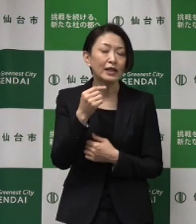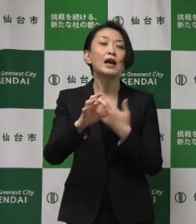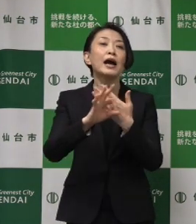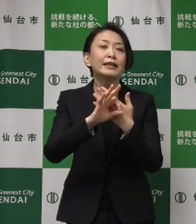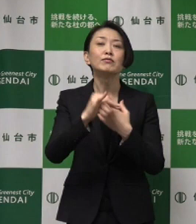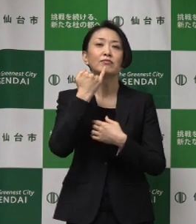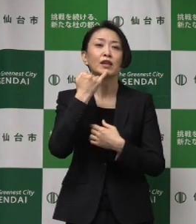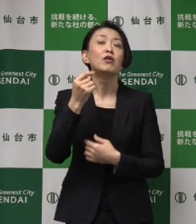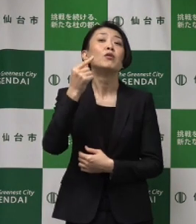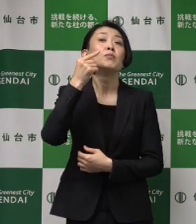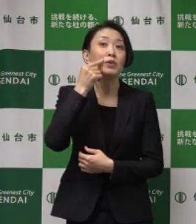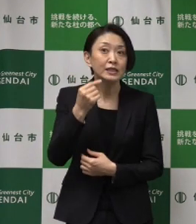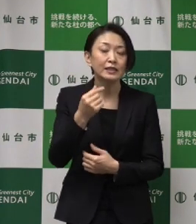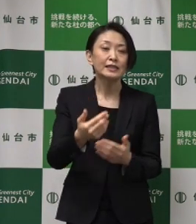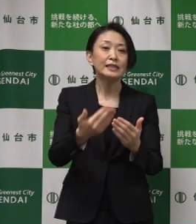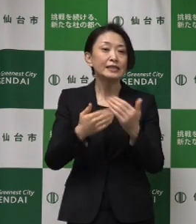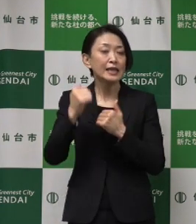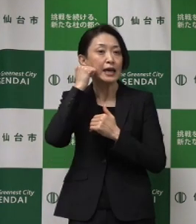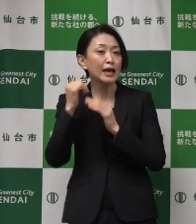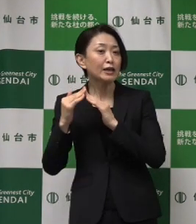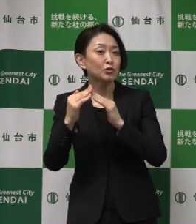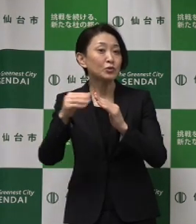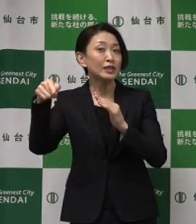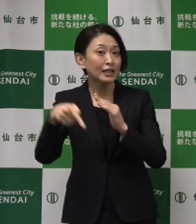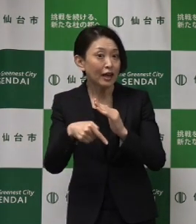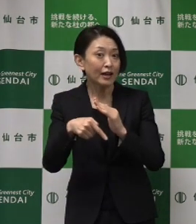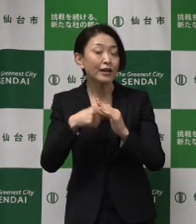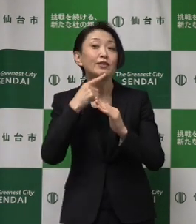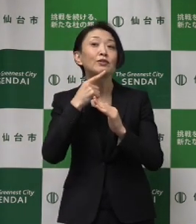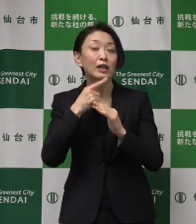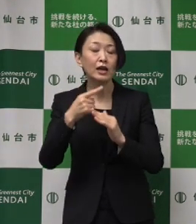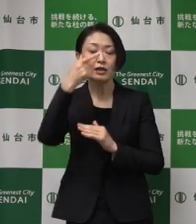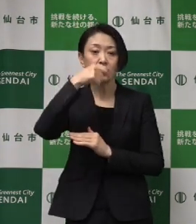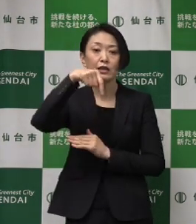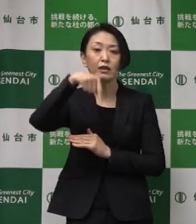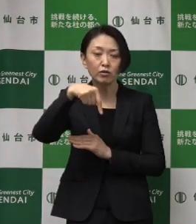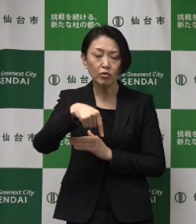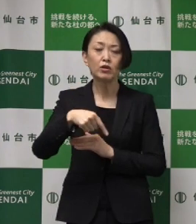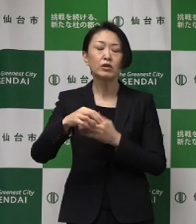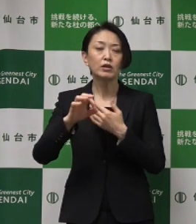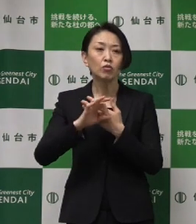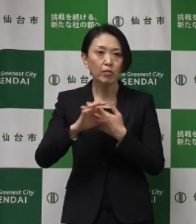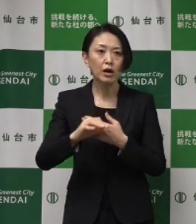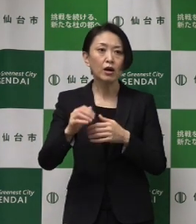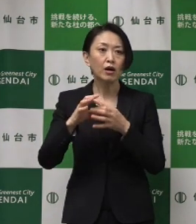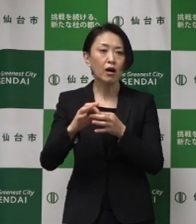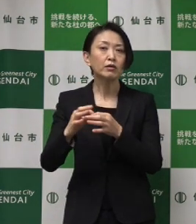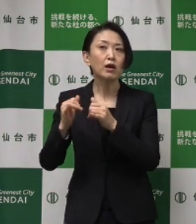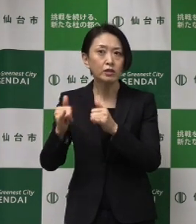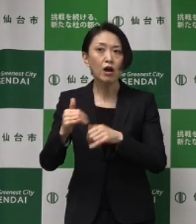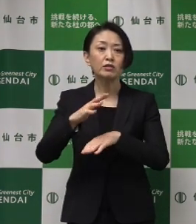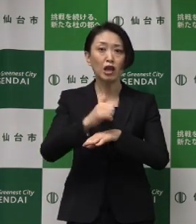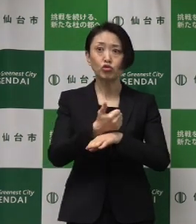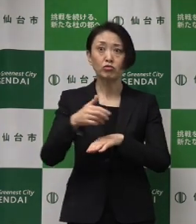られた場合に、仙台でも、そういった選手、関係者の、医療的